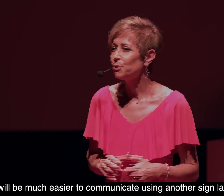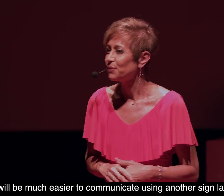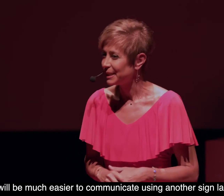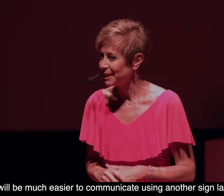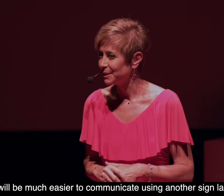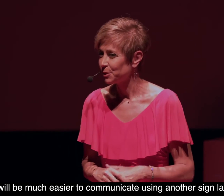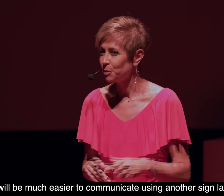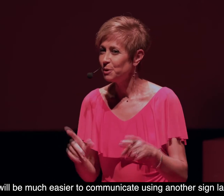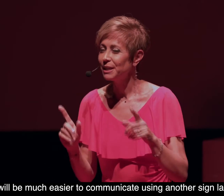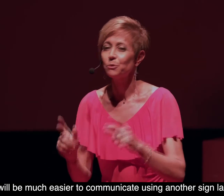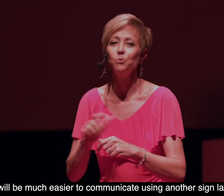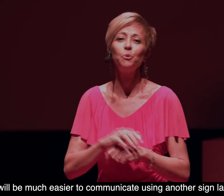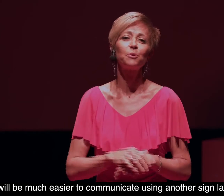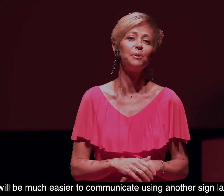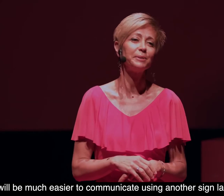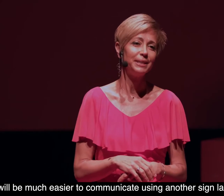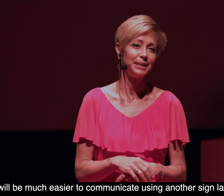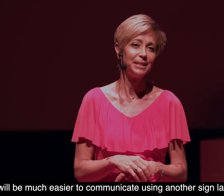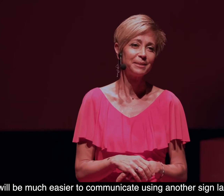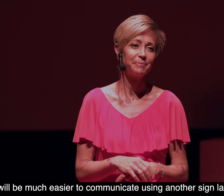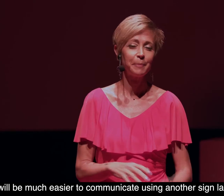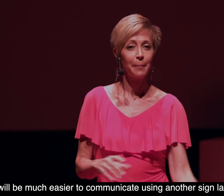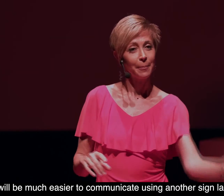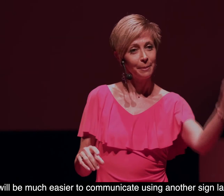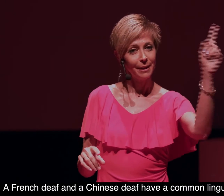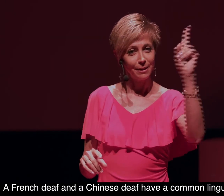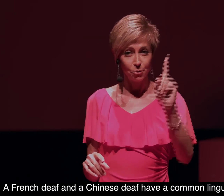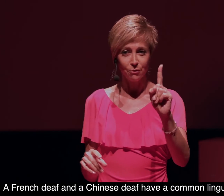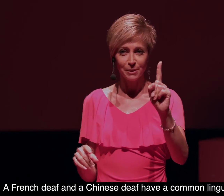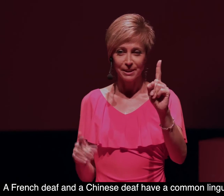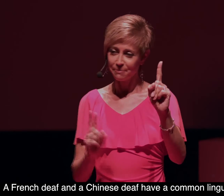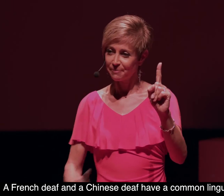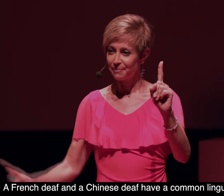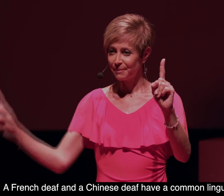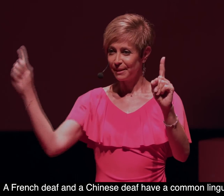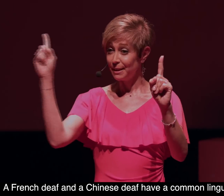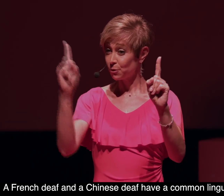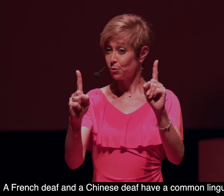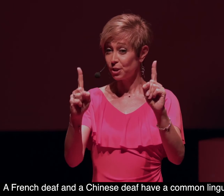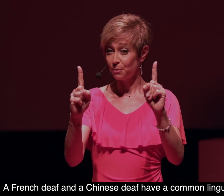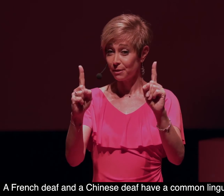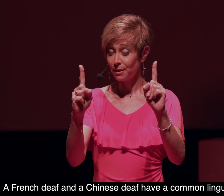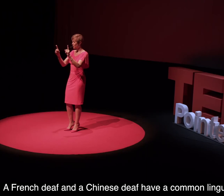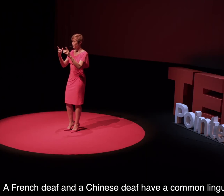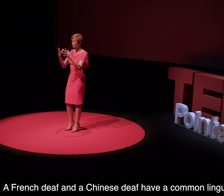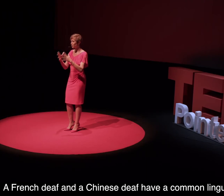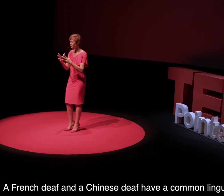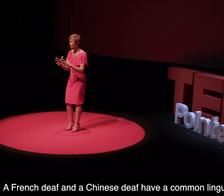plus facile de communiquer dans une autre langue des signes. Un sourd français et un sourd chinois vont avoir